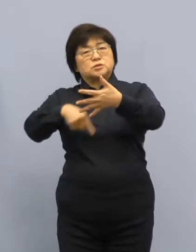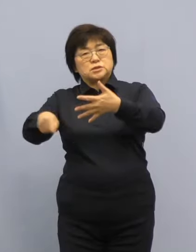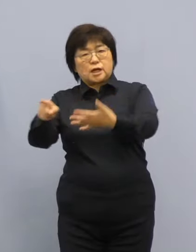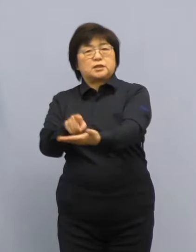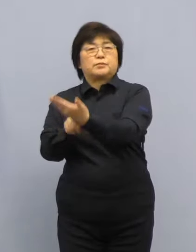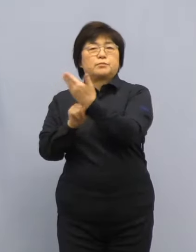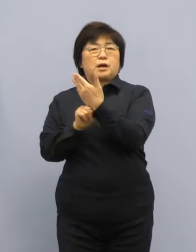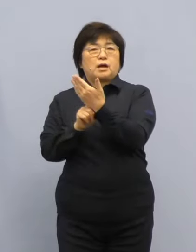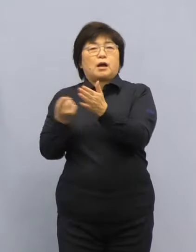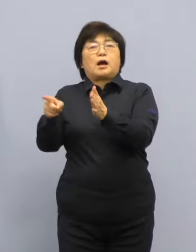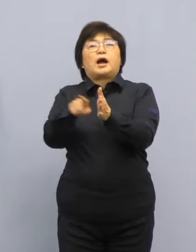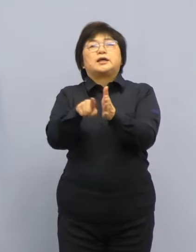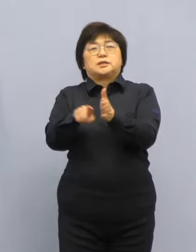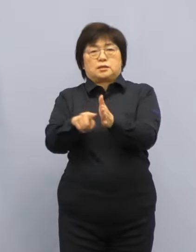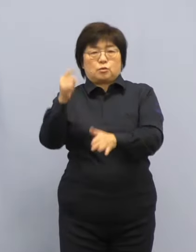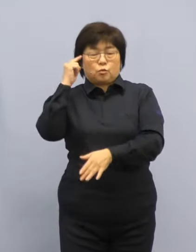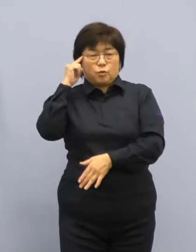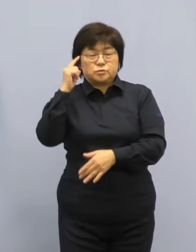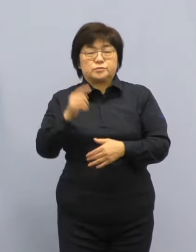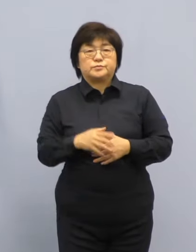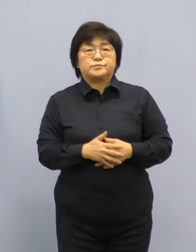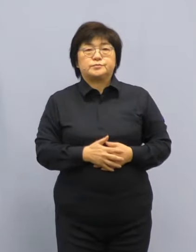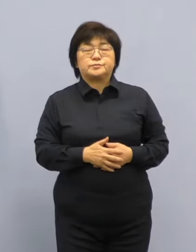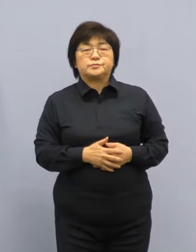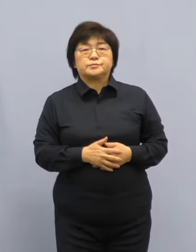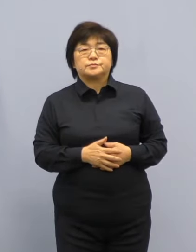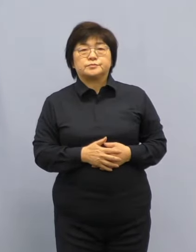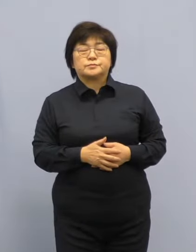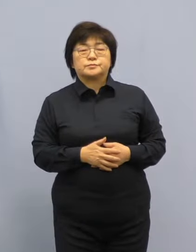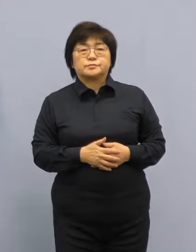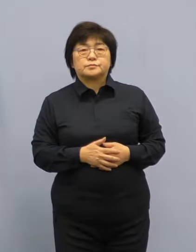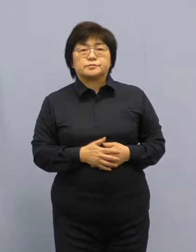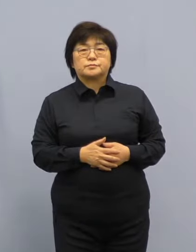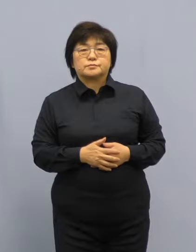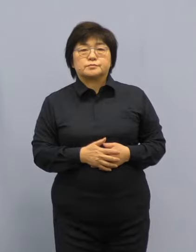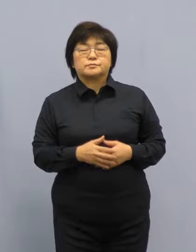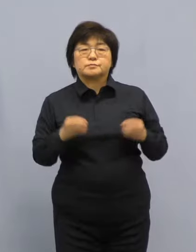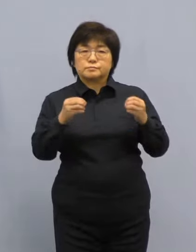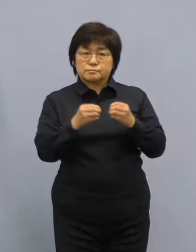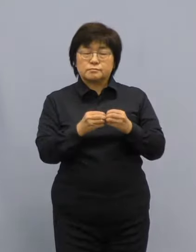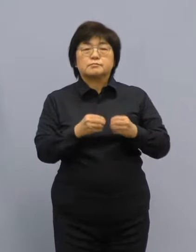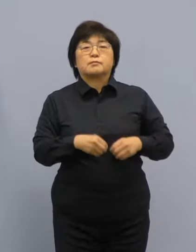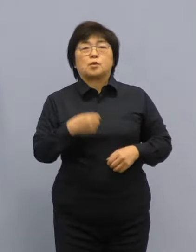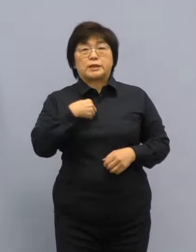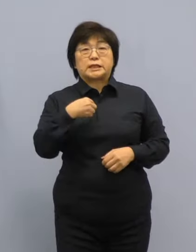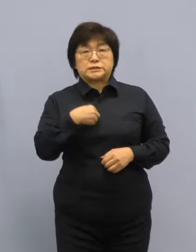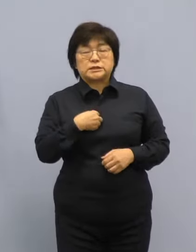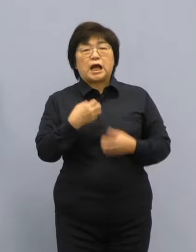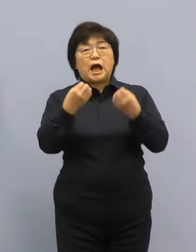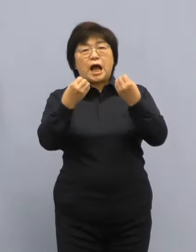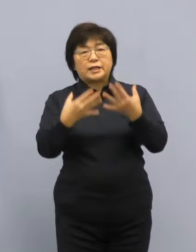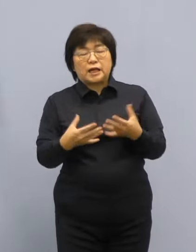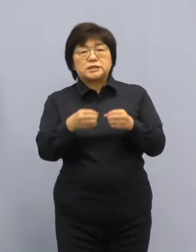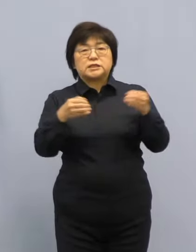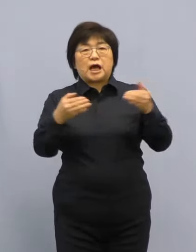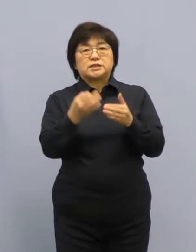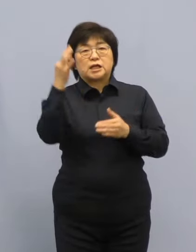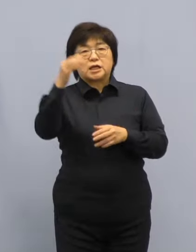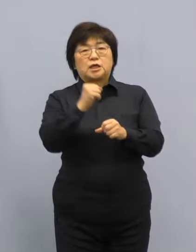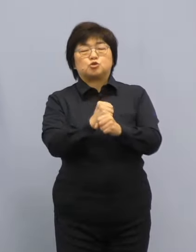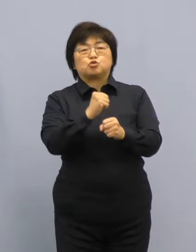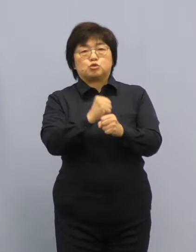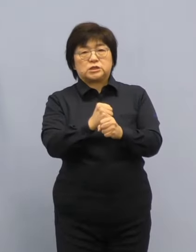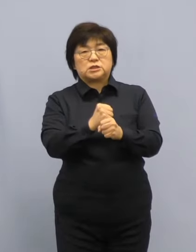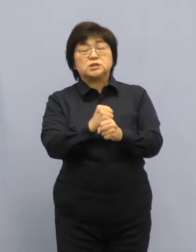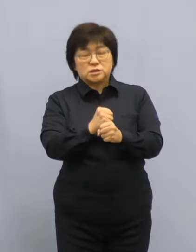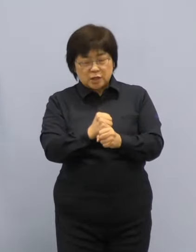多く盛り込まれていたというふうに思います。加えてですね、私、新しい長崎県づくりというフレ